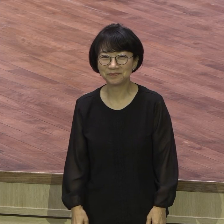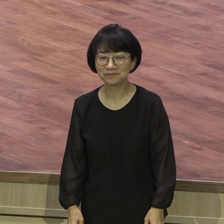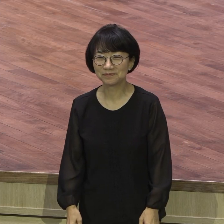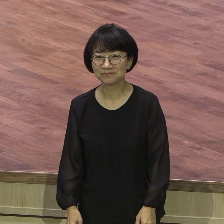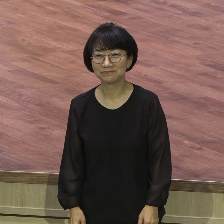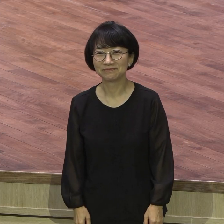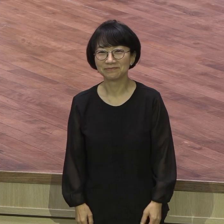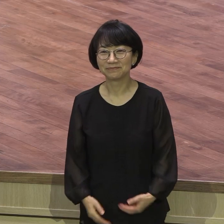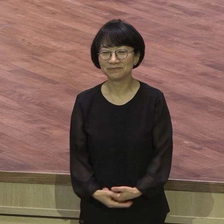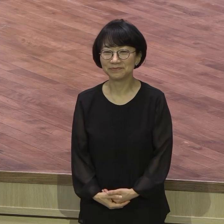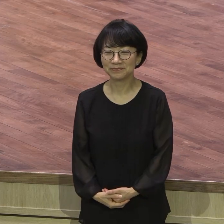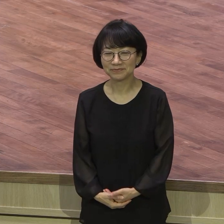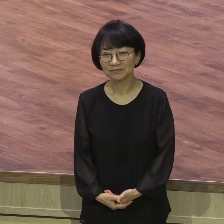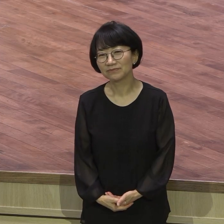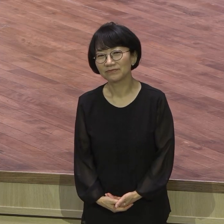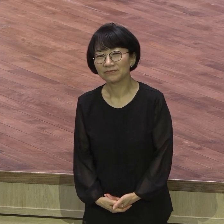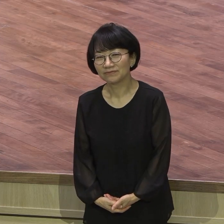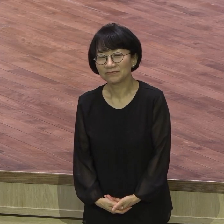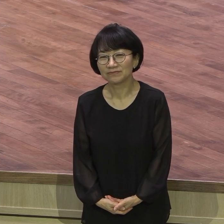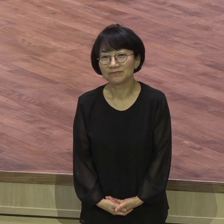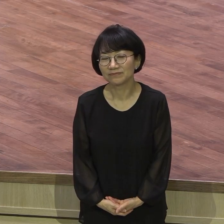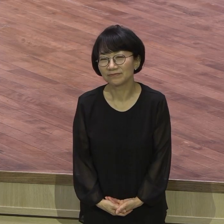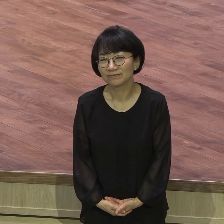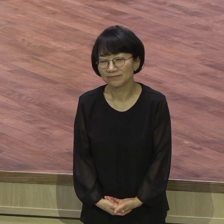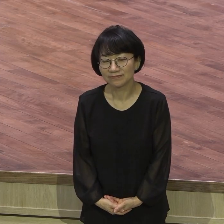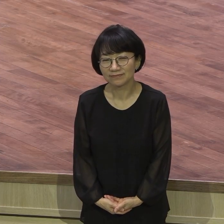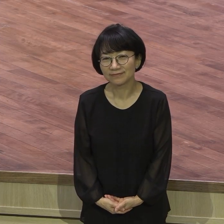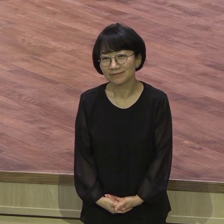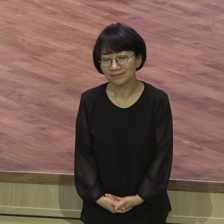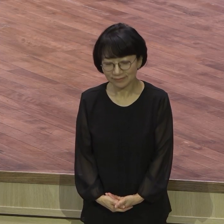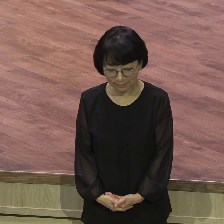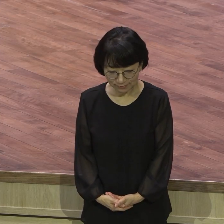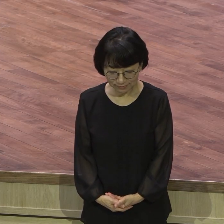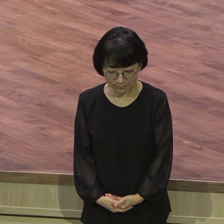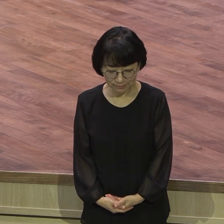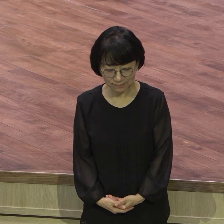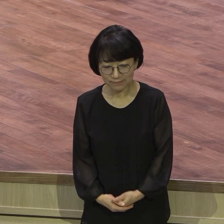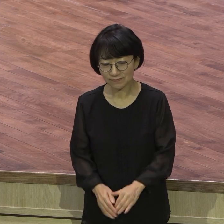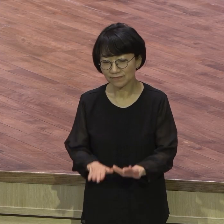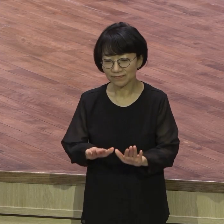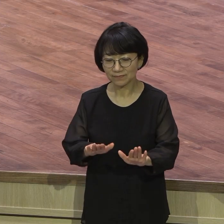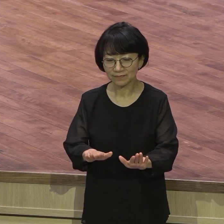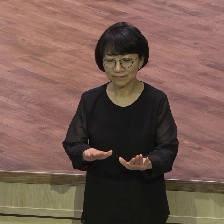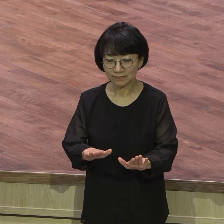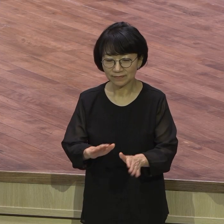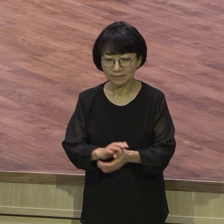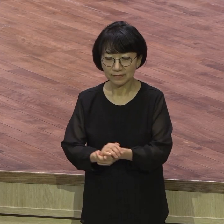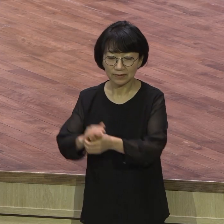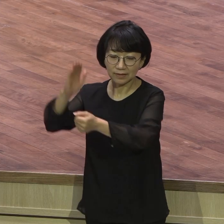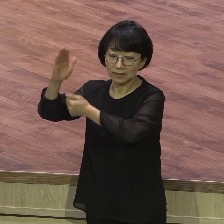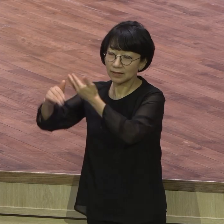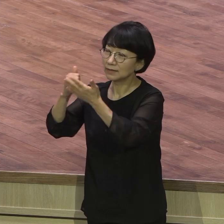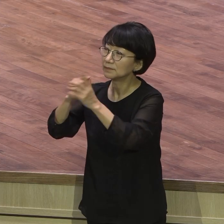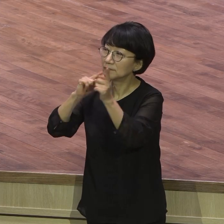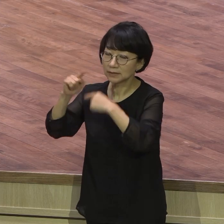오늘 복문에서 하나님께 거룩하라 라는 것은요.